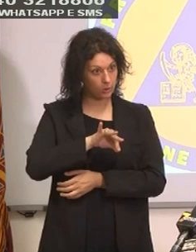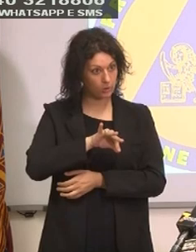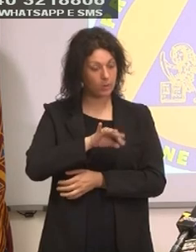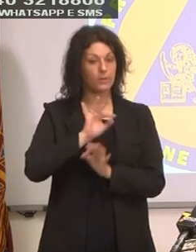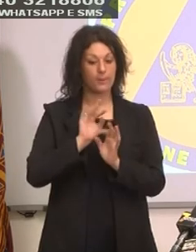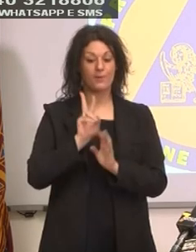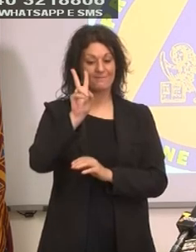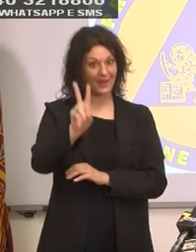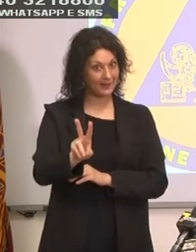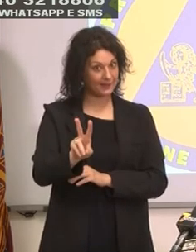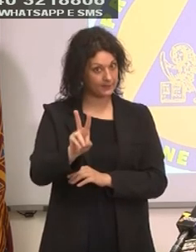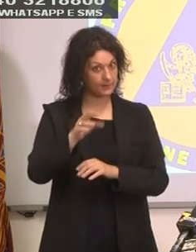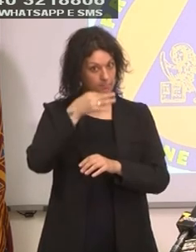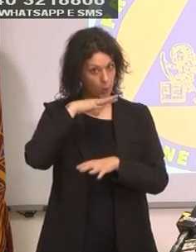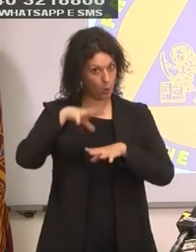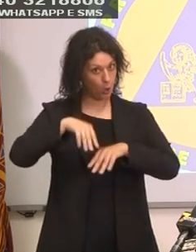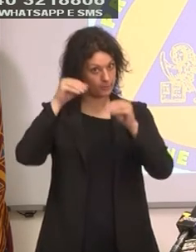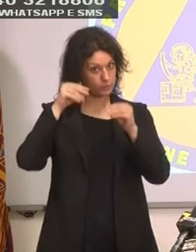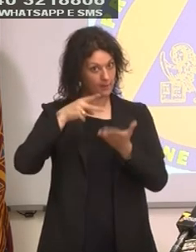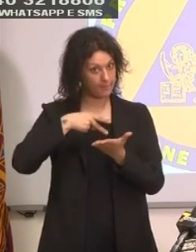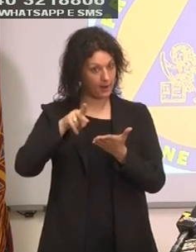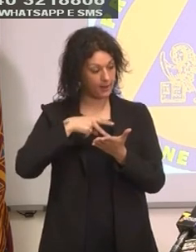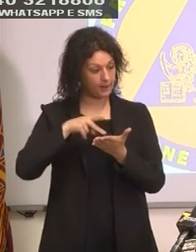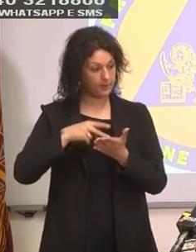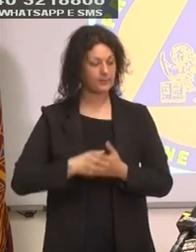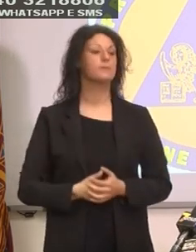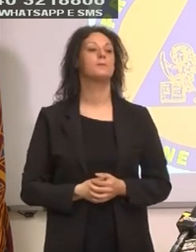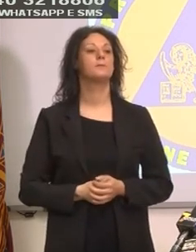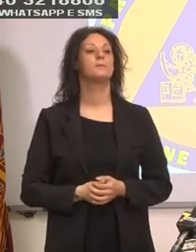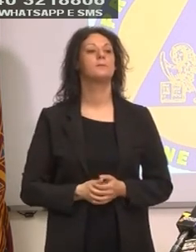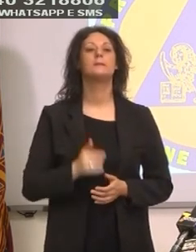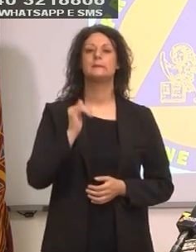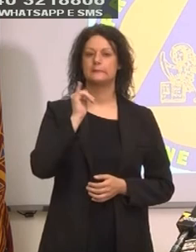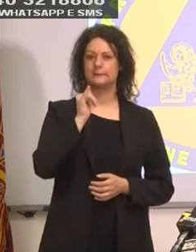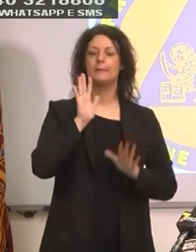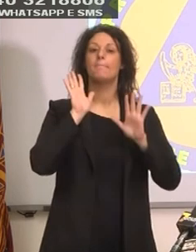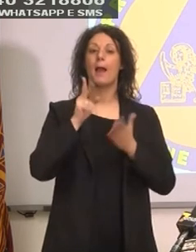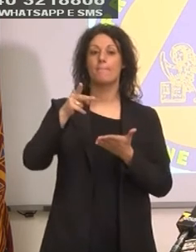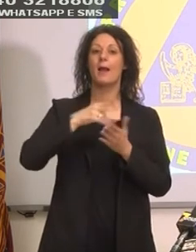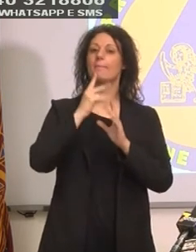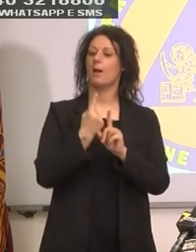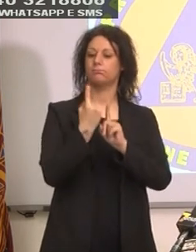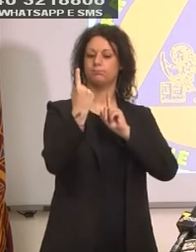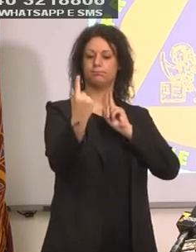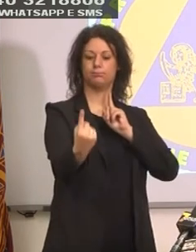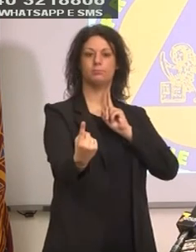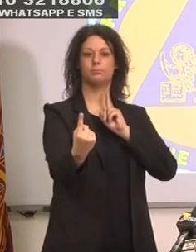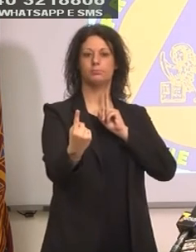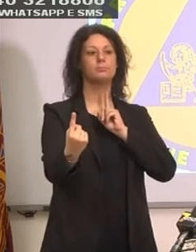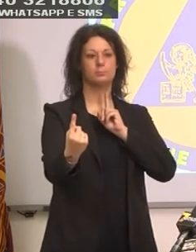previsto dall'ordinanza? 2 metri, no? Del 13? 2 metri. Sì. 2 metri e pista all'esterno. Niente